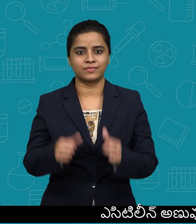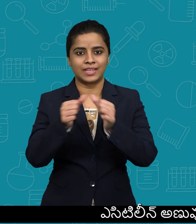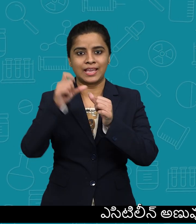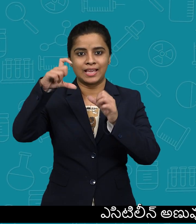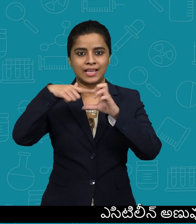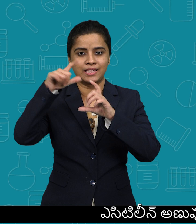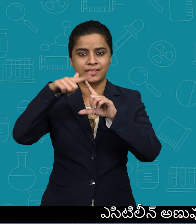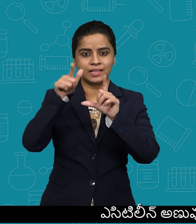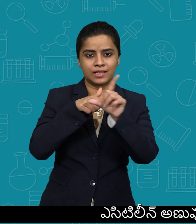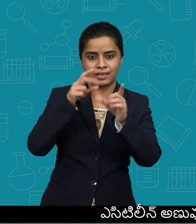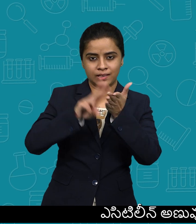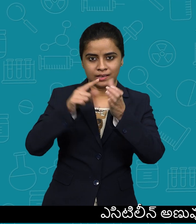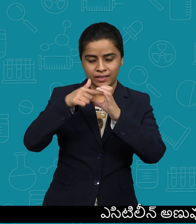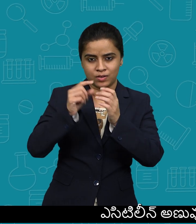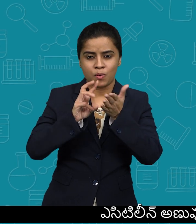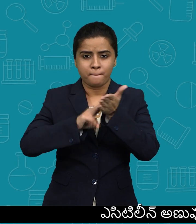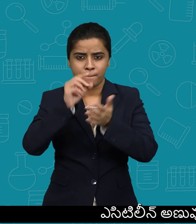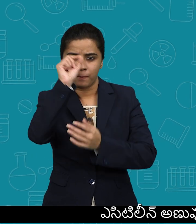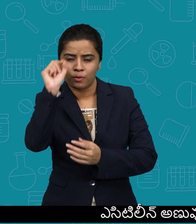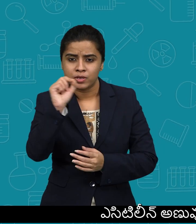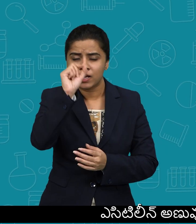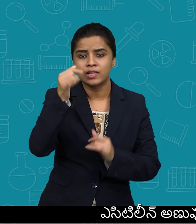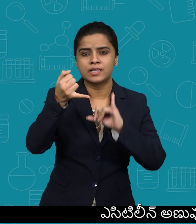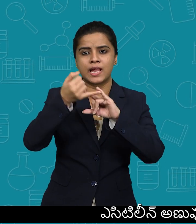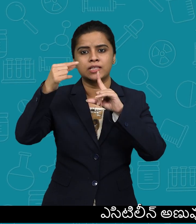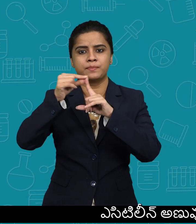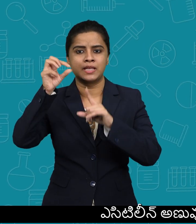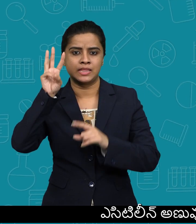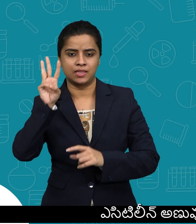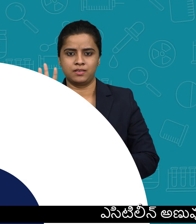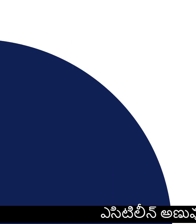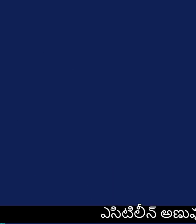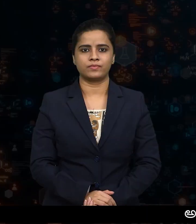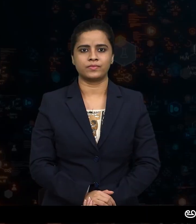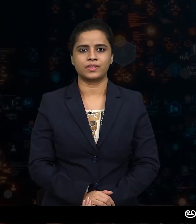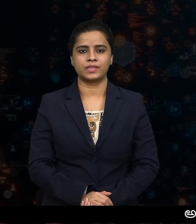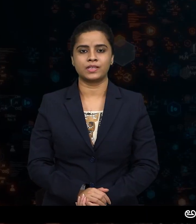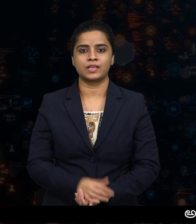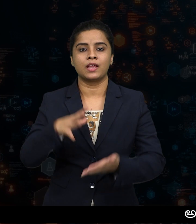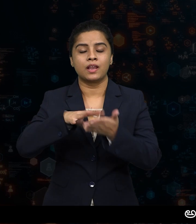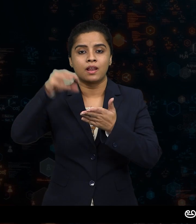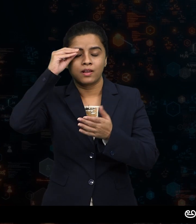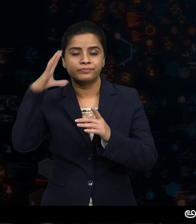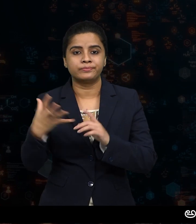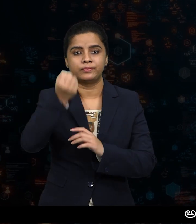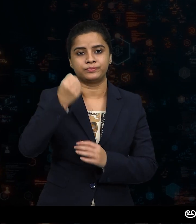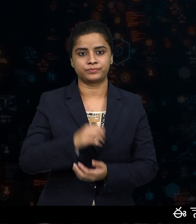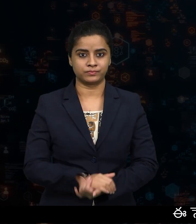ఎసిటిలీన్ అణువు sp3 హైబ్రిడైజ్ చేయబడింది. అభ్యాస ఫలితాలు. ఈ